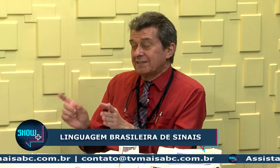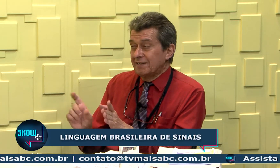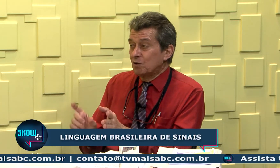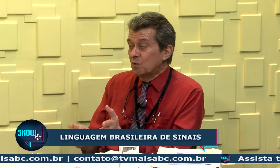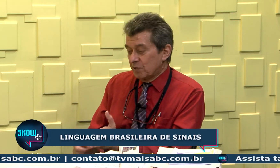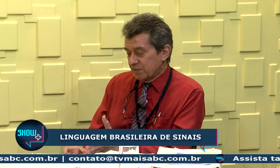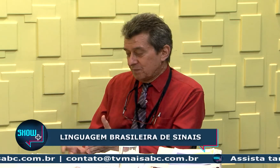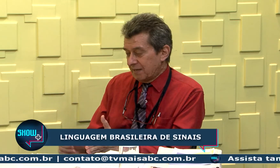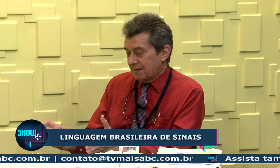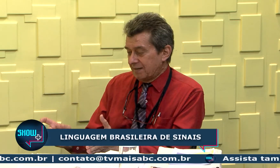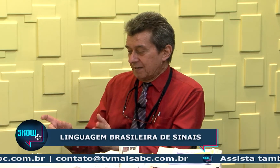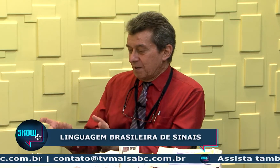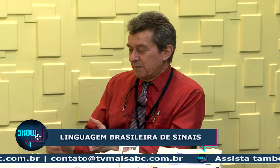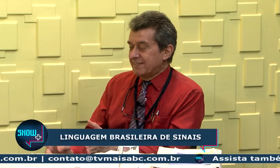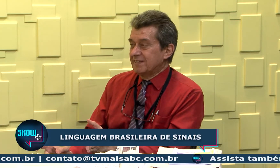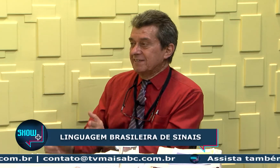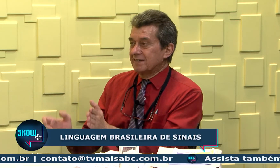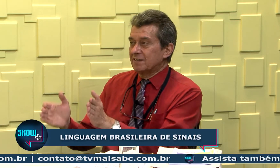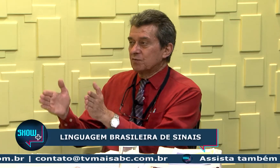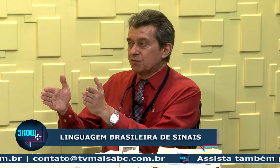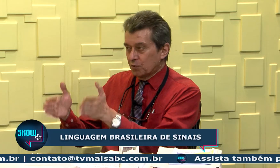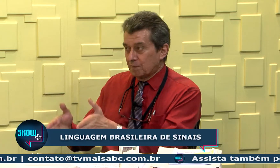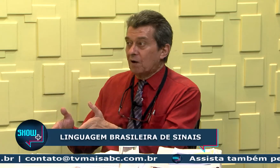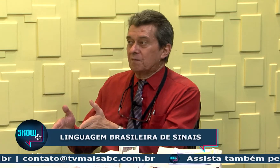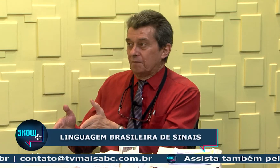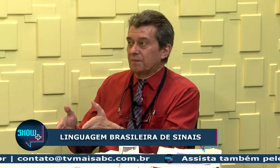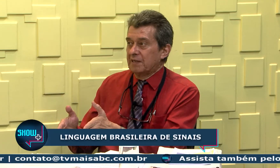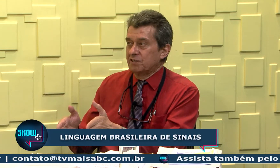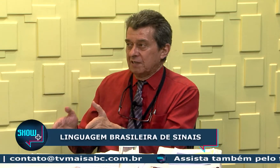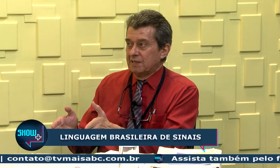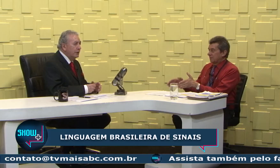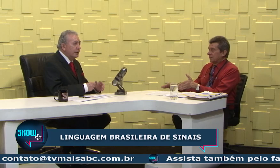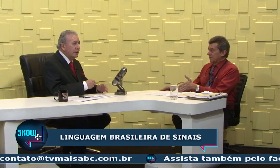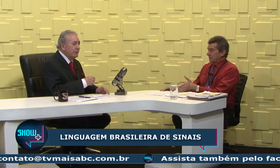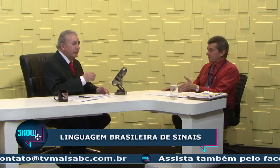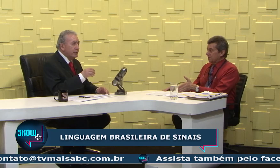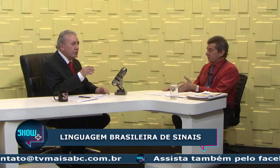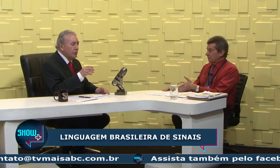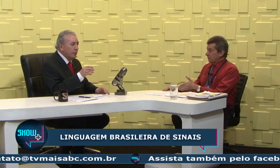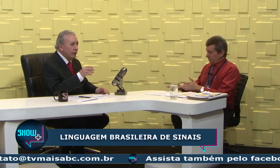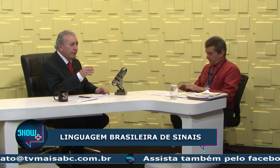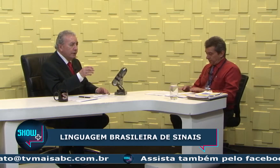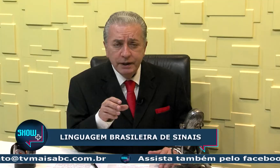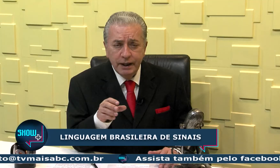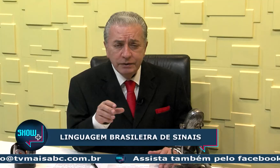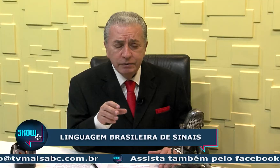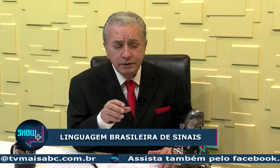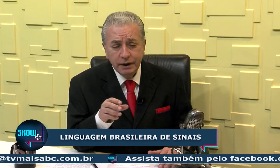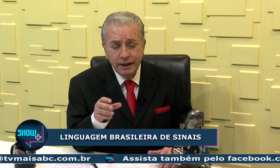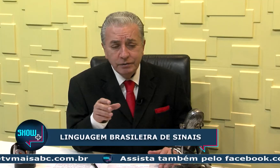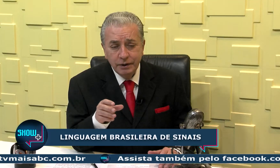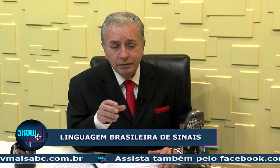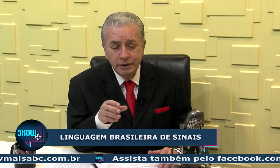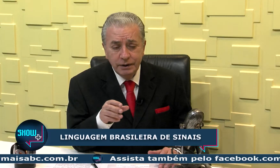não mostra uma pesquisa formal agora é importante é professor no programa de rádio de rádio não de